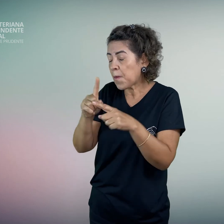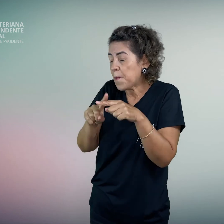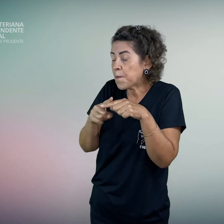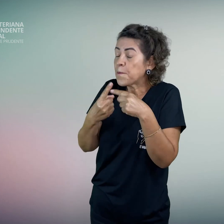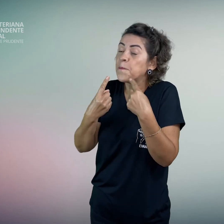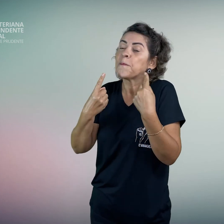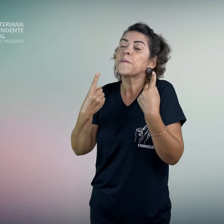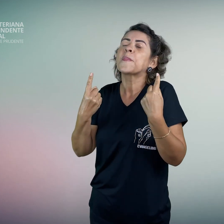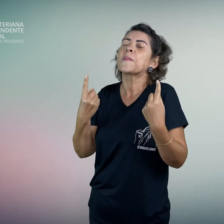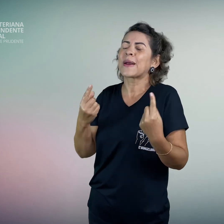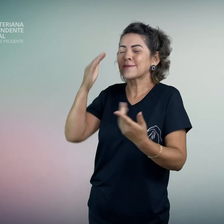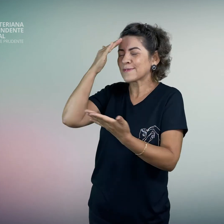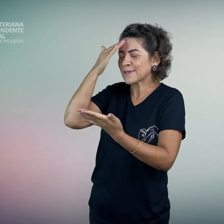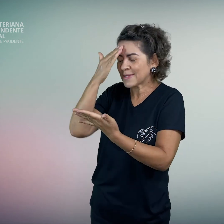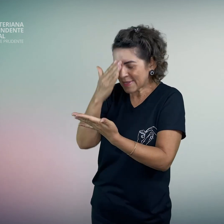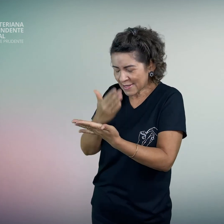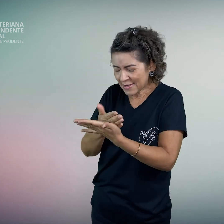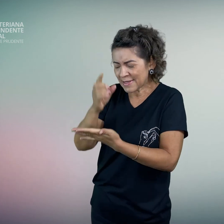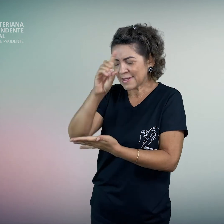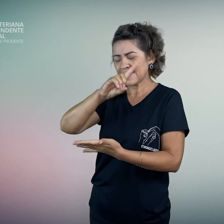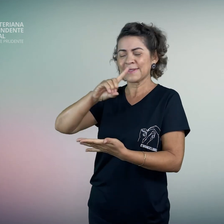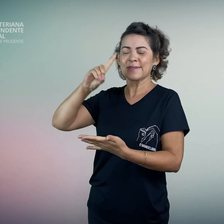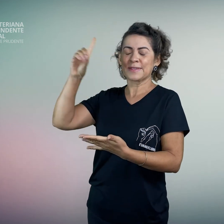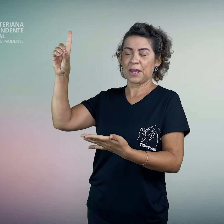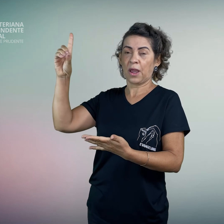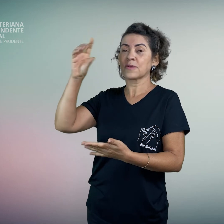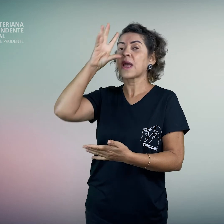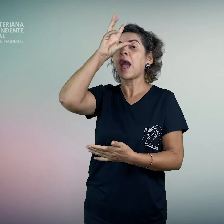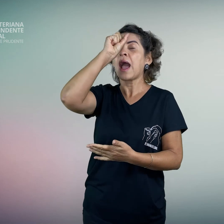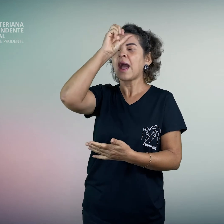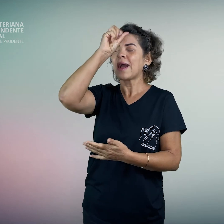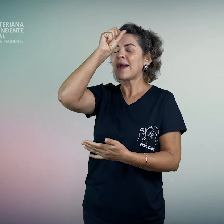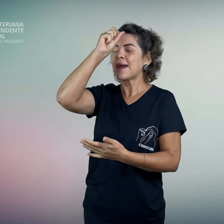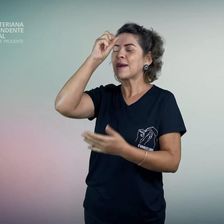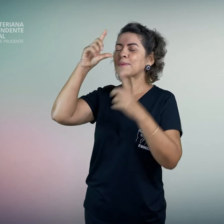Mas no final, confie nele e aprenda a descansar.